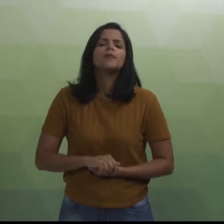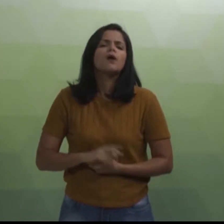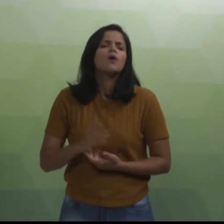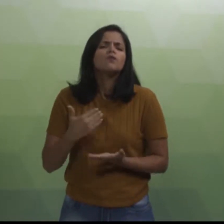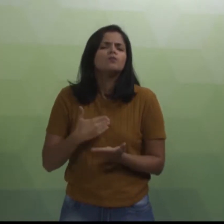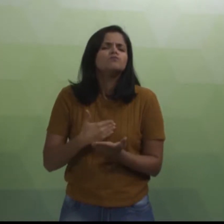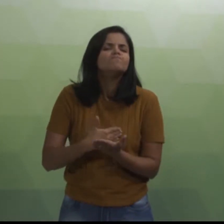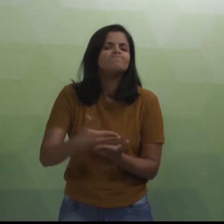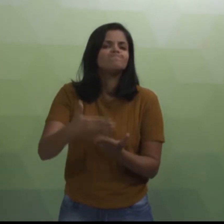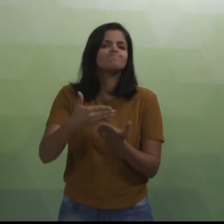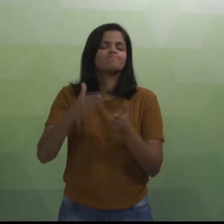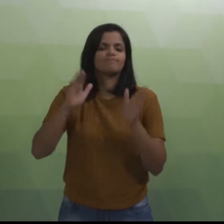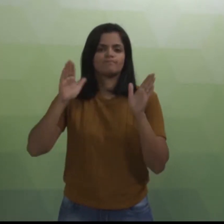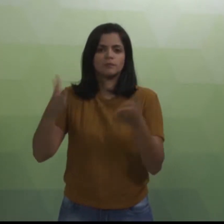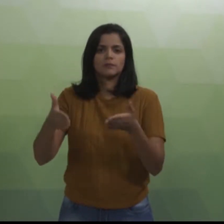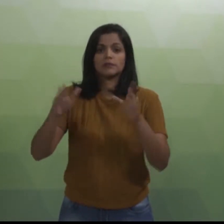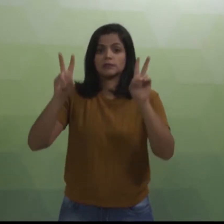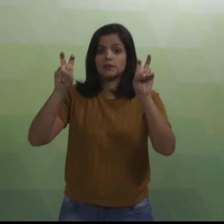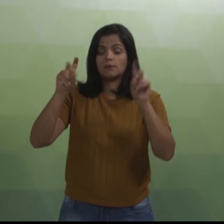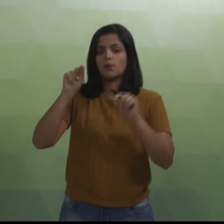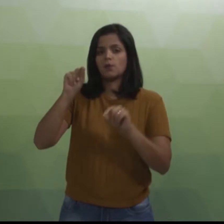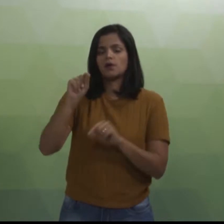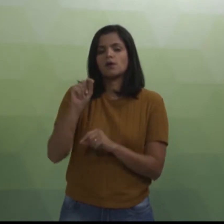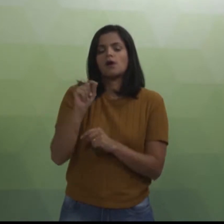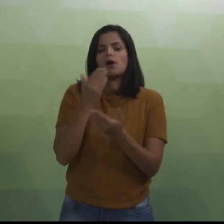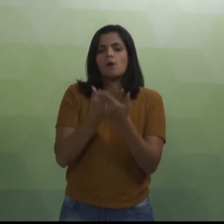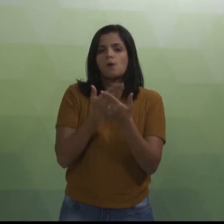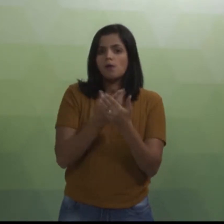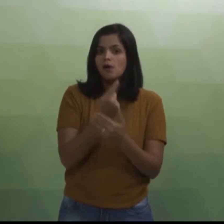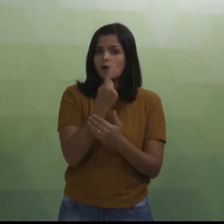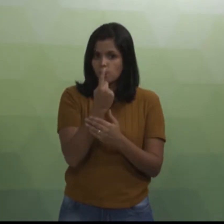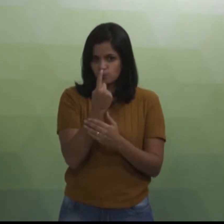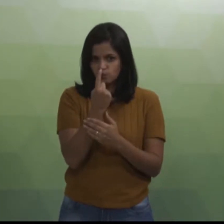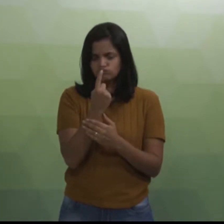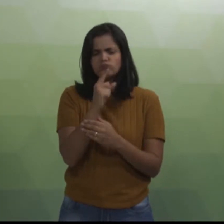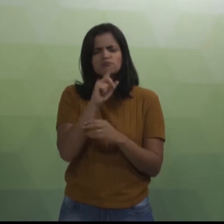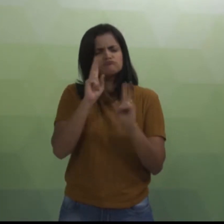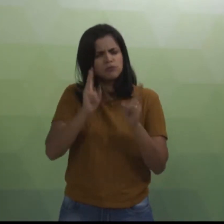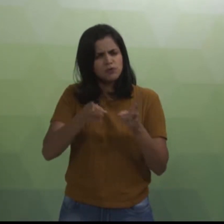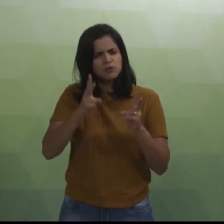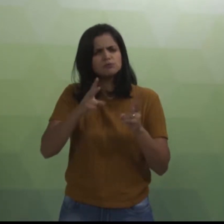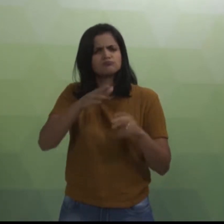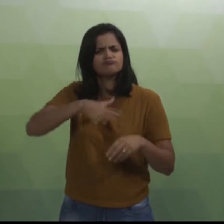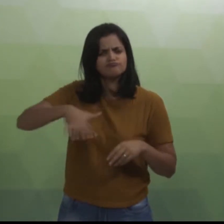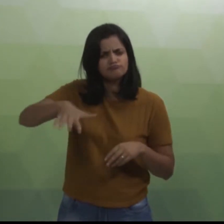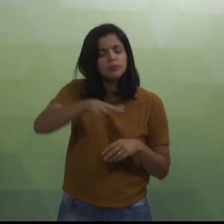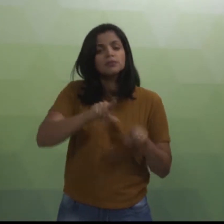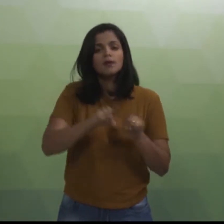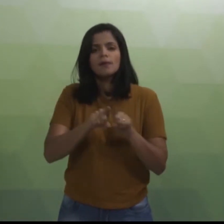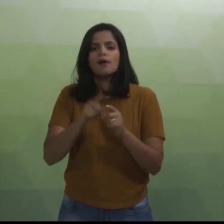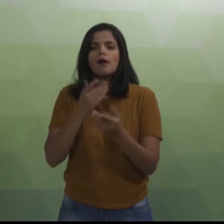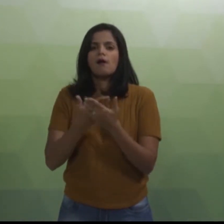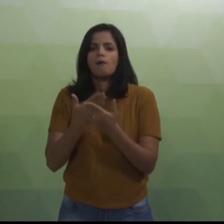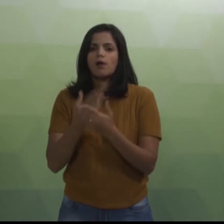Então, agora daremos continuidade à nossa aula. Vamos começar a nossa aula 1, falando sobre o